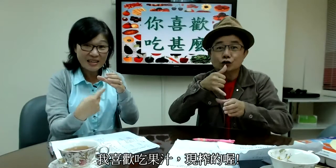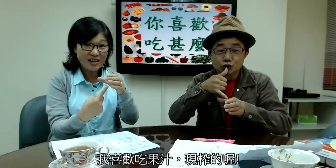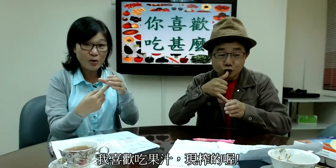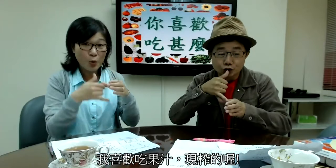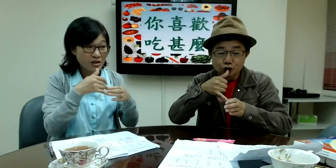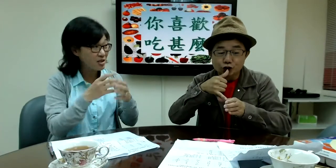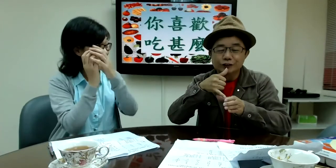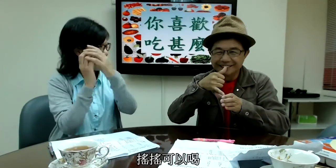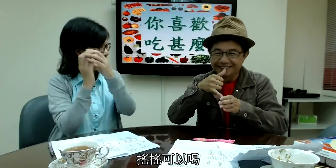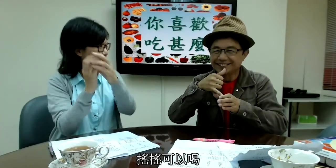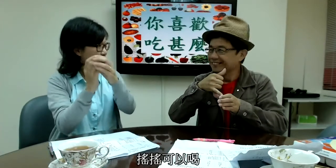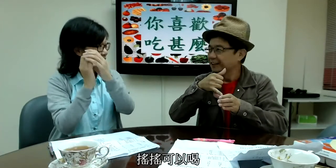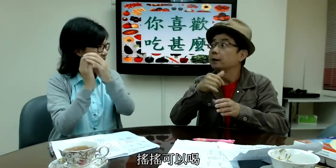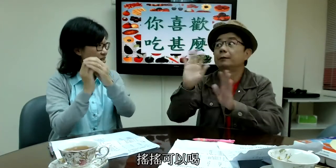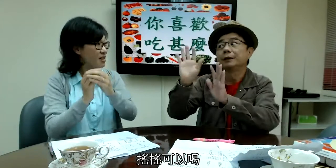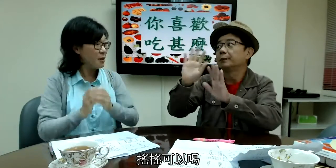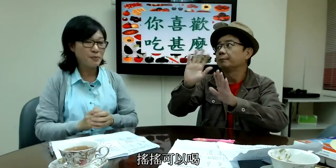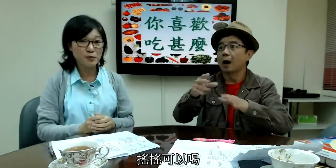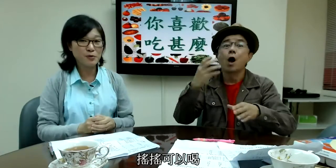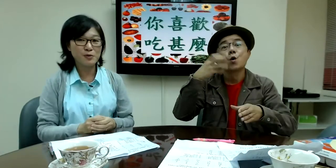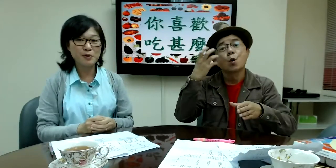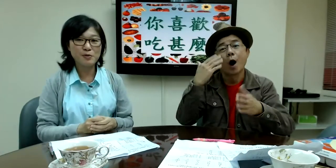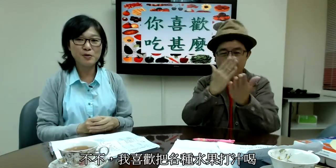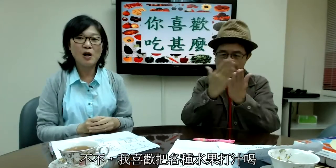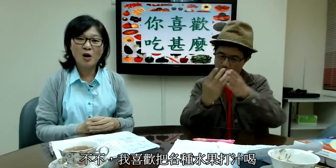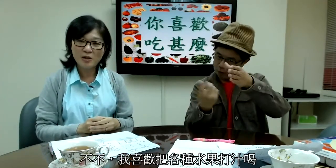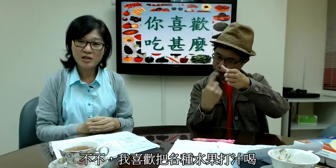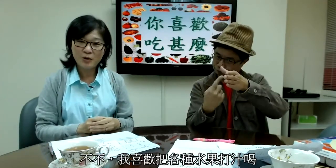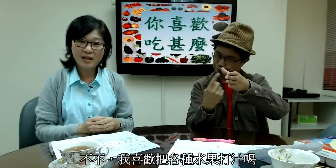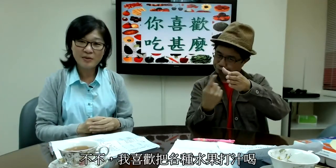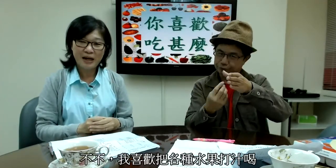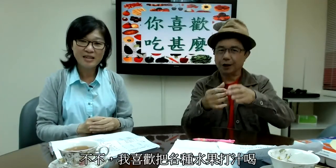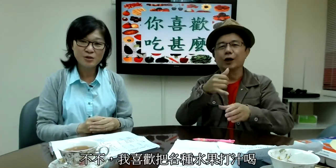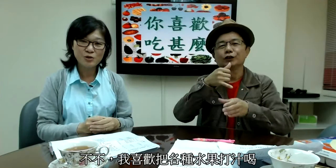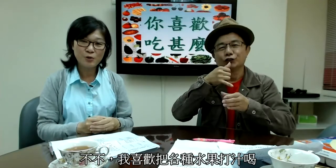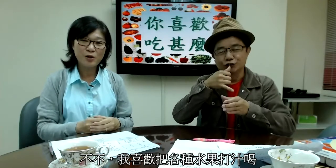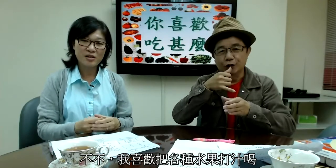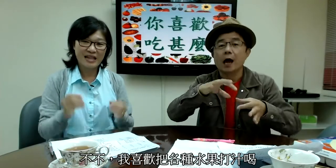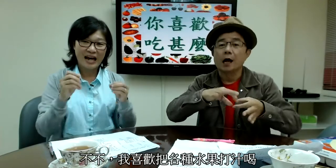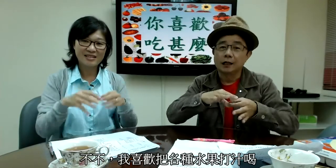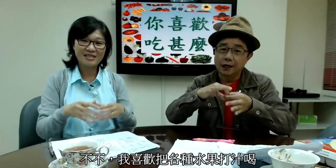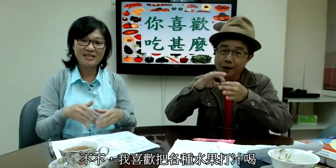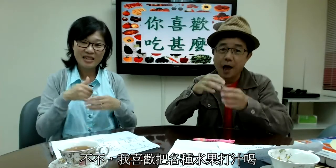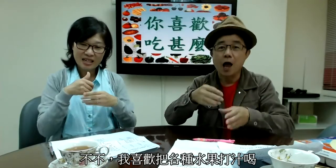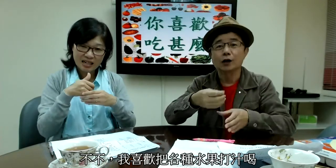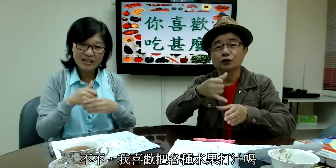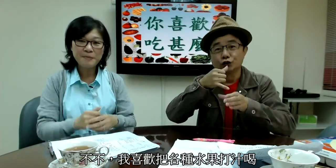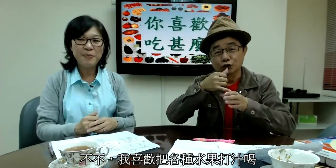哦，果汁摇摇杯呢？不不不不不，我喜欢把各种水果打汁喝，